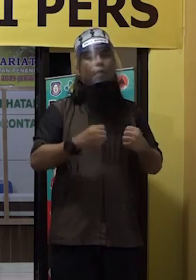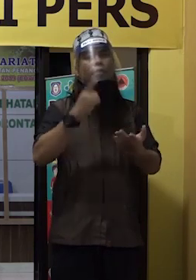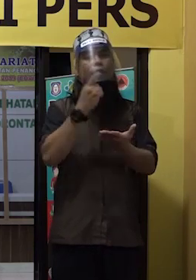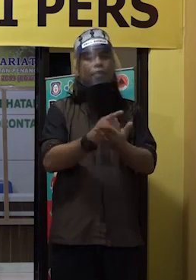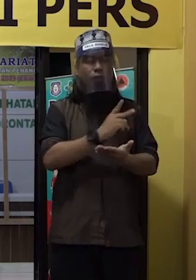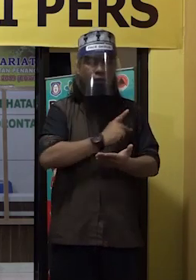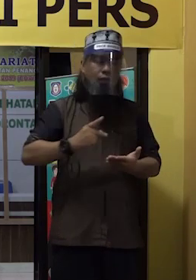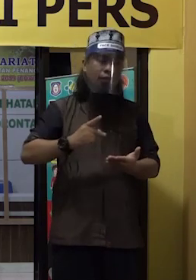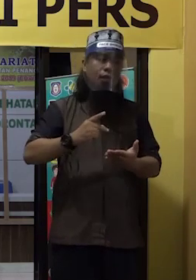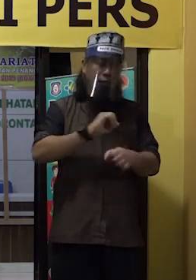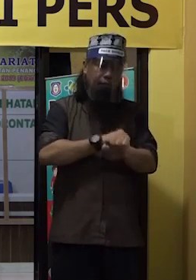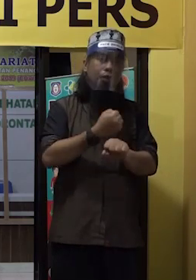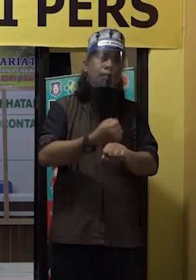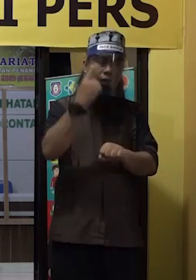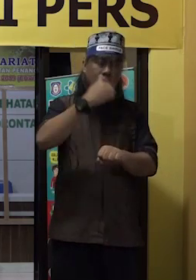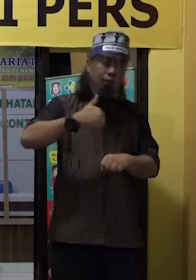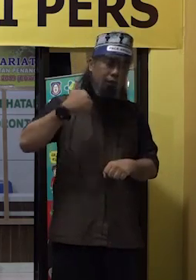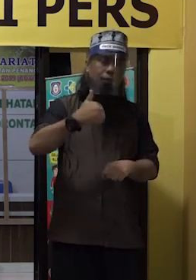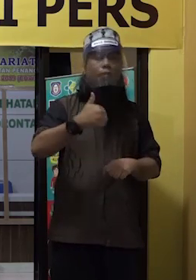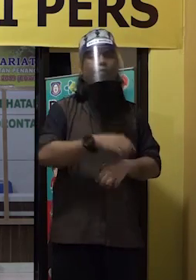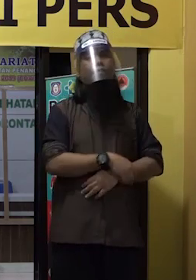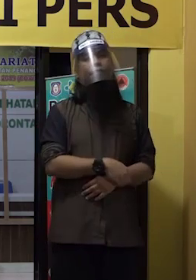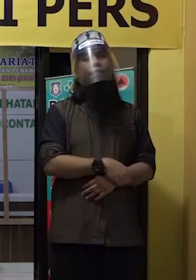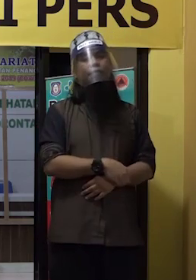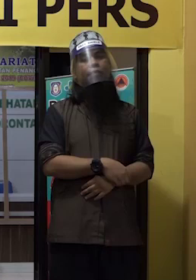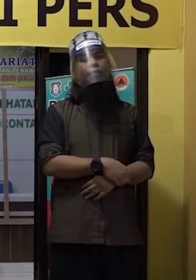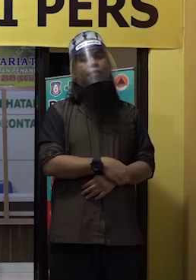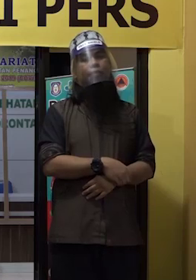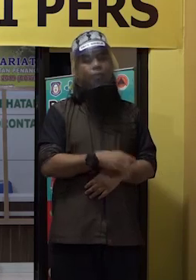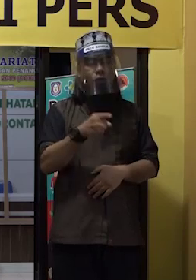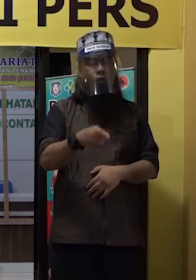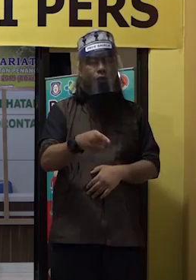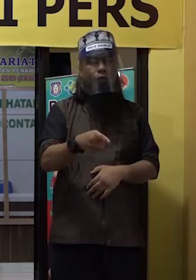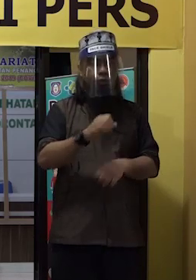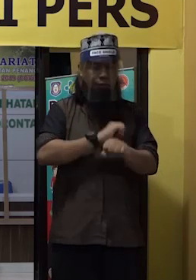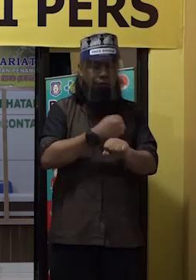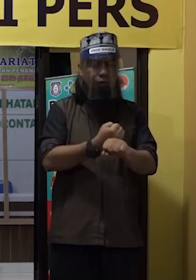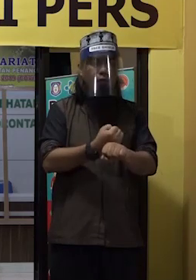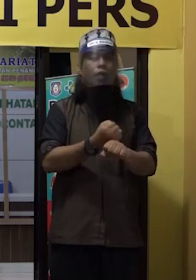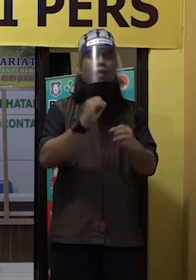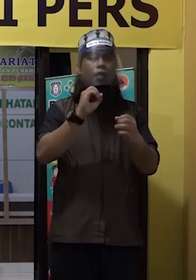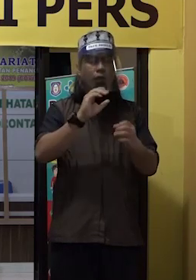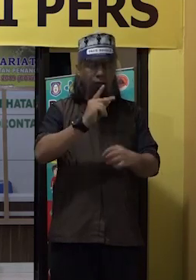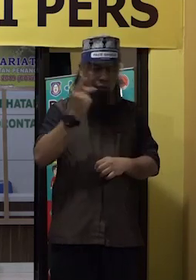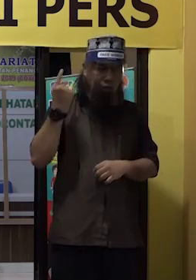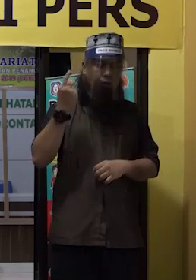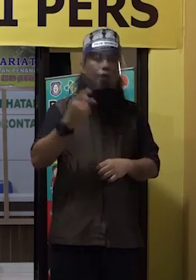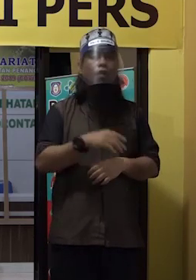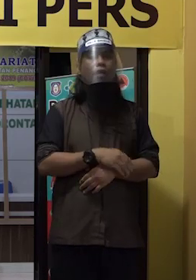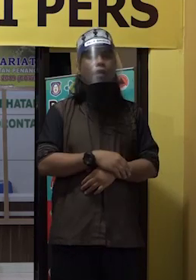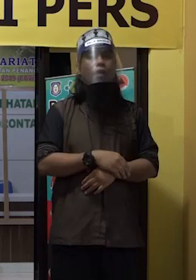akan tergantung imunitas dari masing-masing orang tersebut dan kedisiplinan melaksanakan protokol kesehatan.